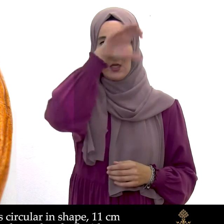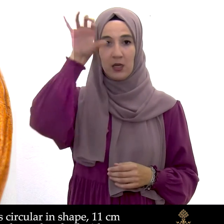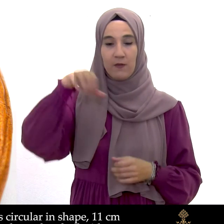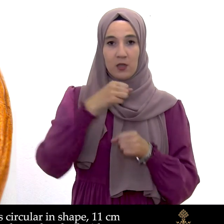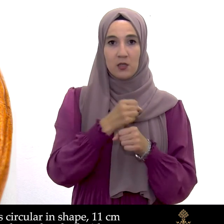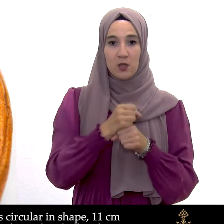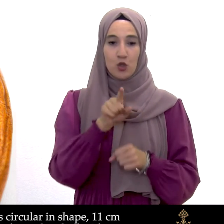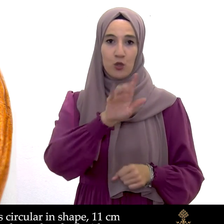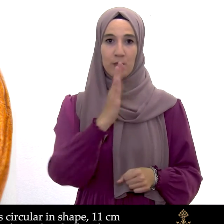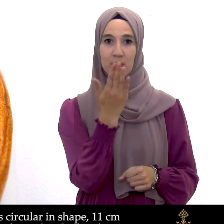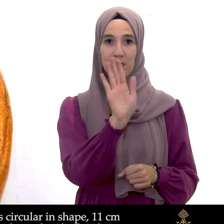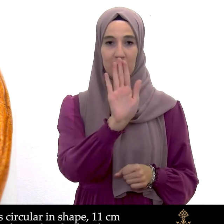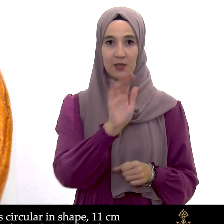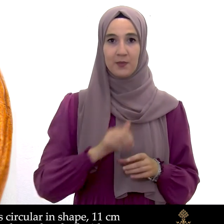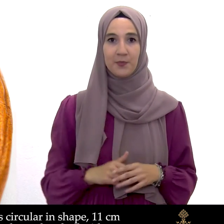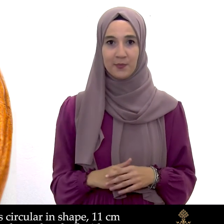izrade s obje strane.